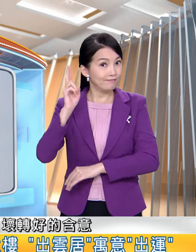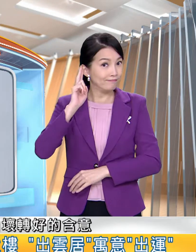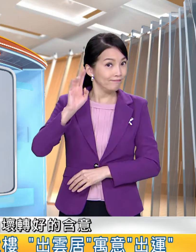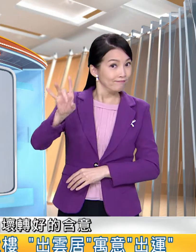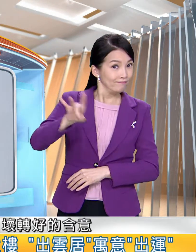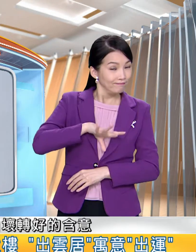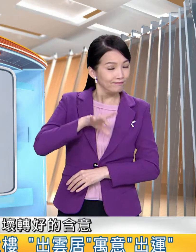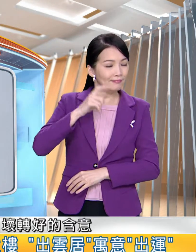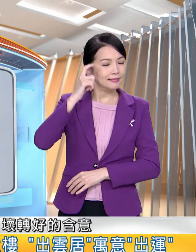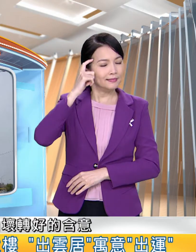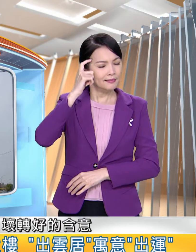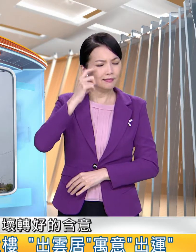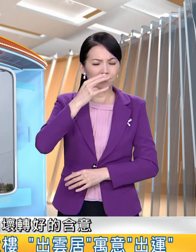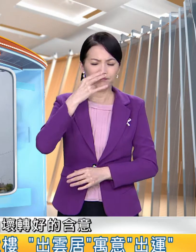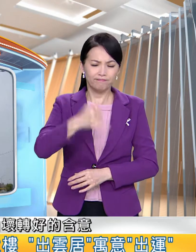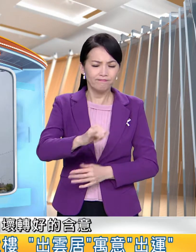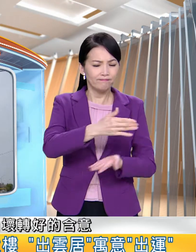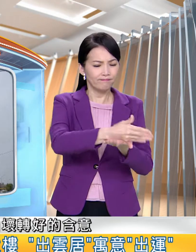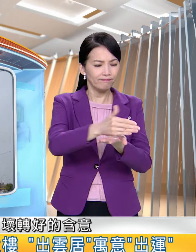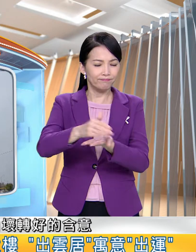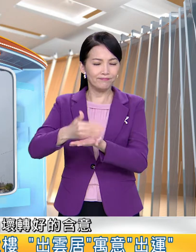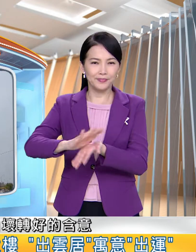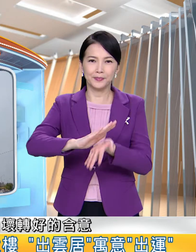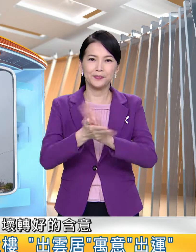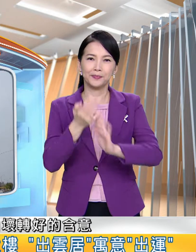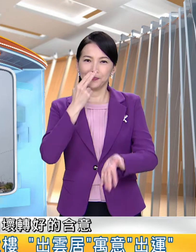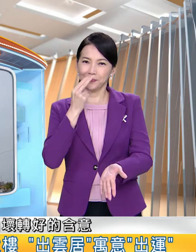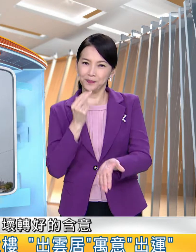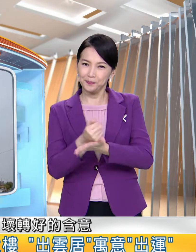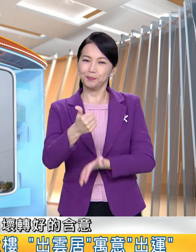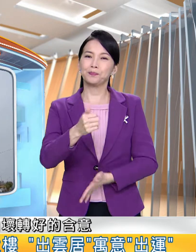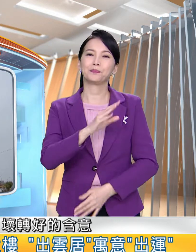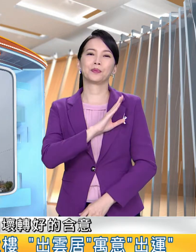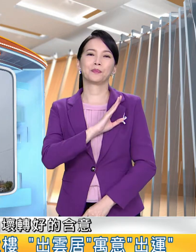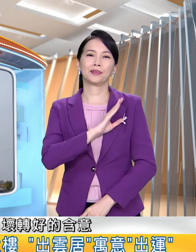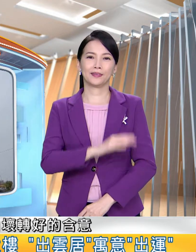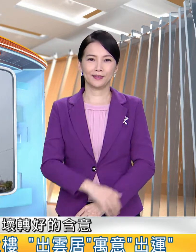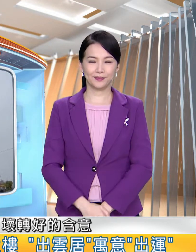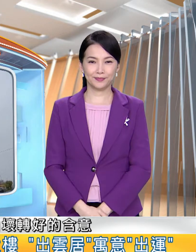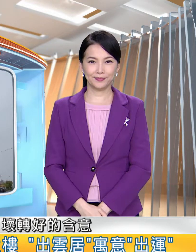出运、运气由坏转好的含义。